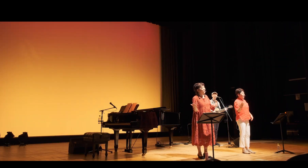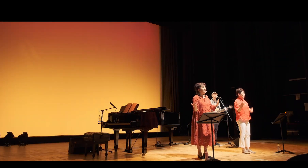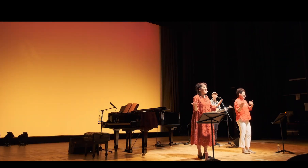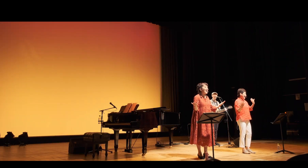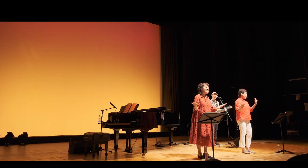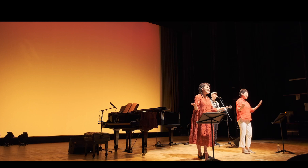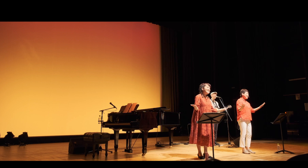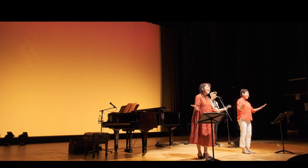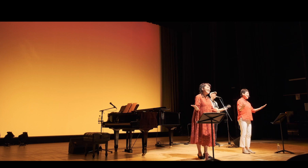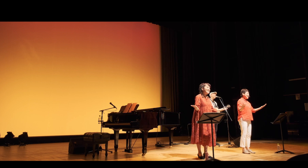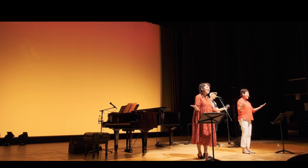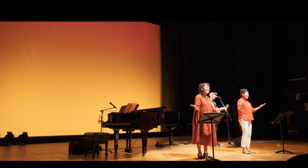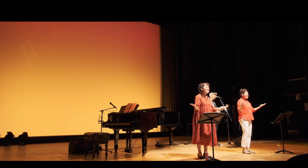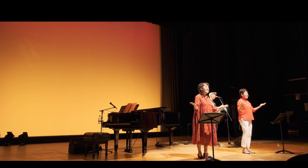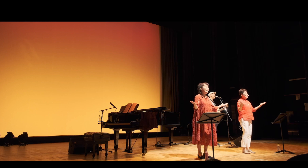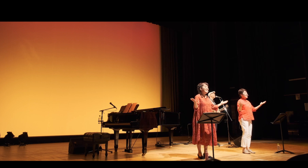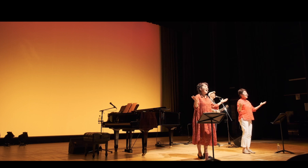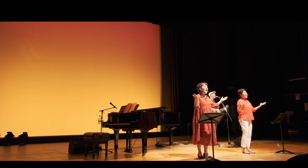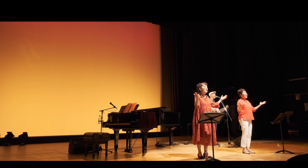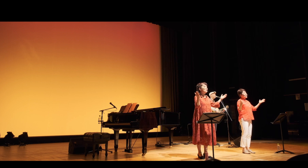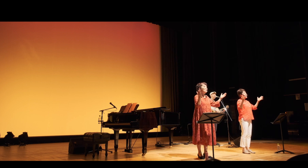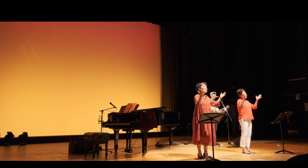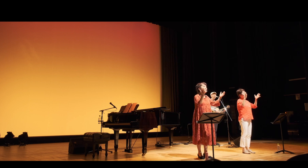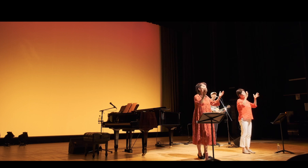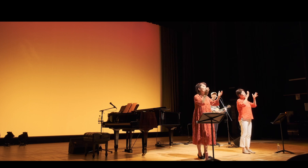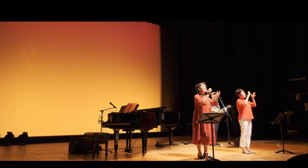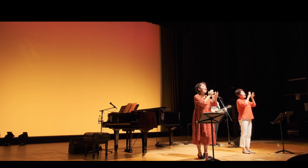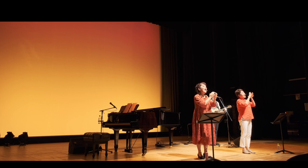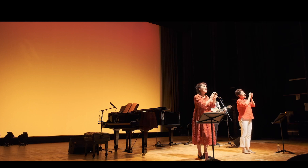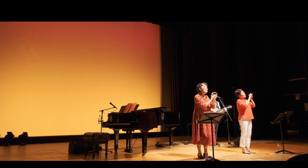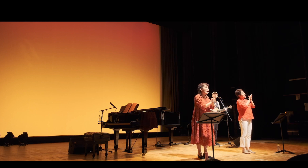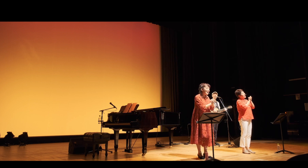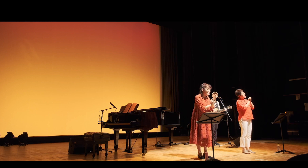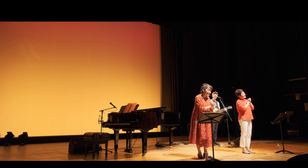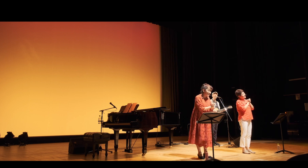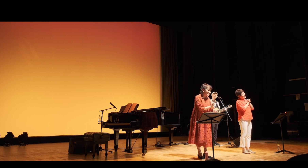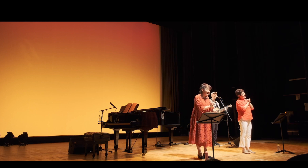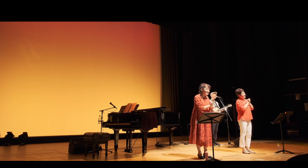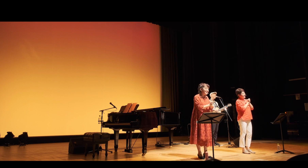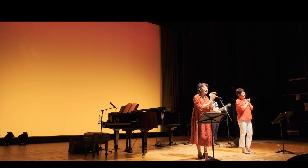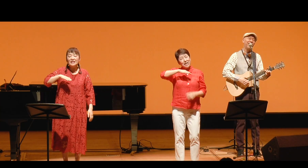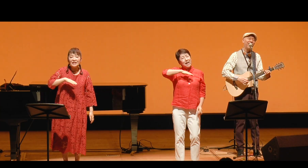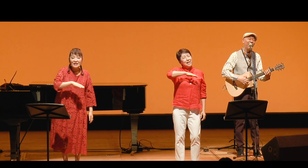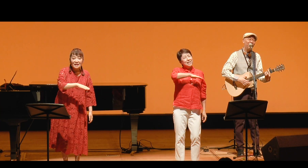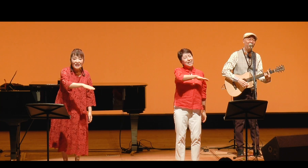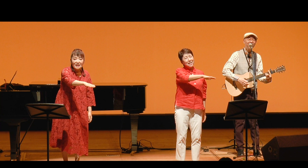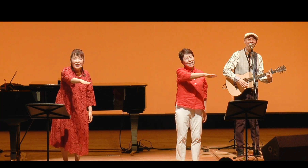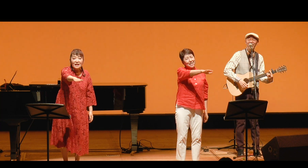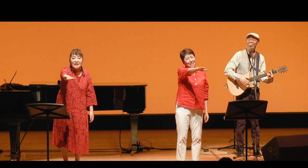友達になるために